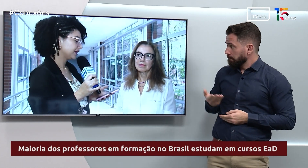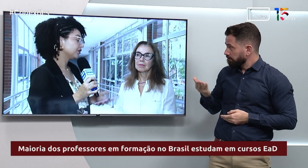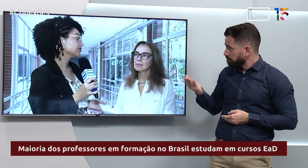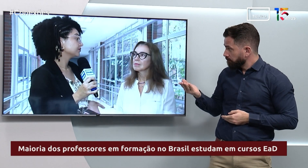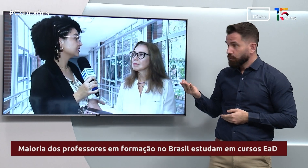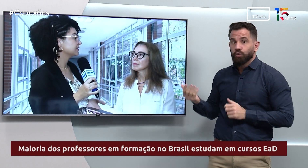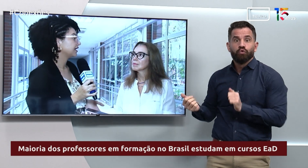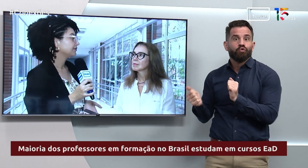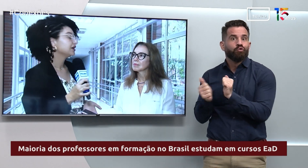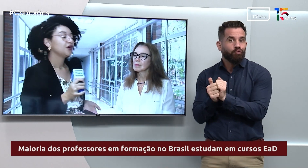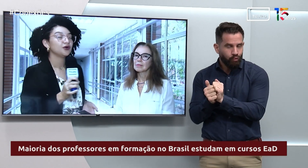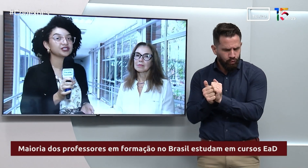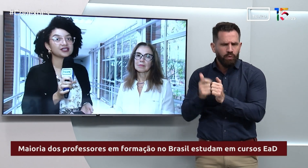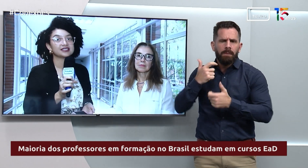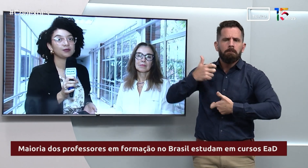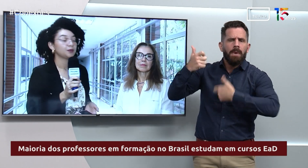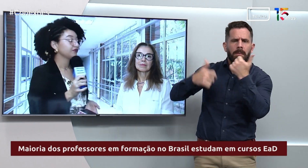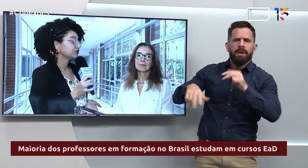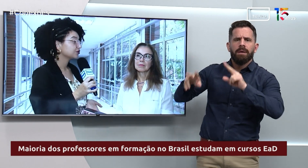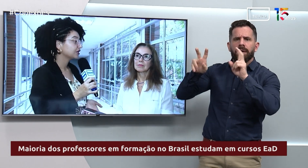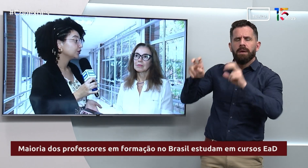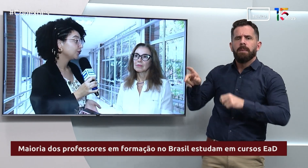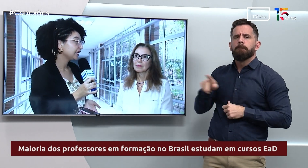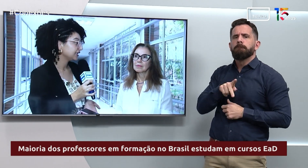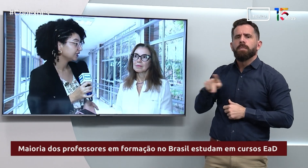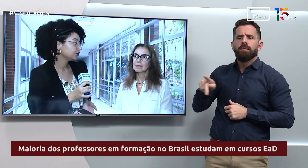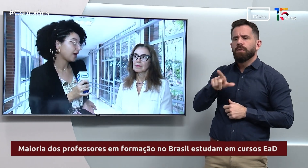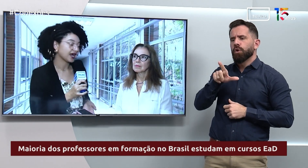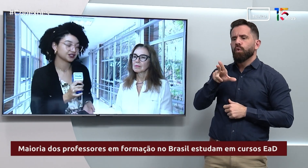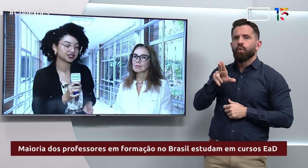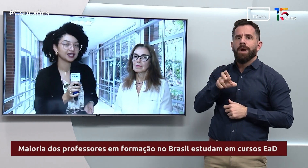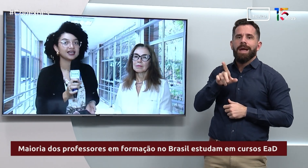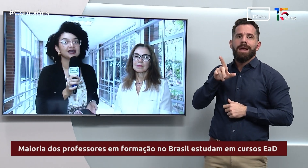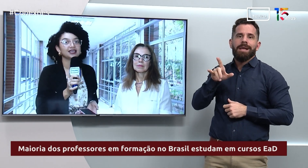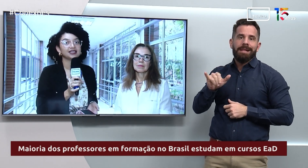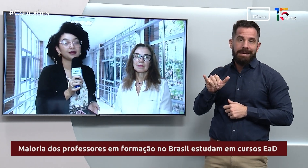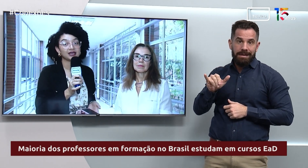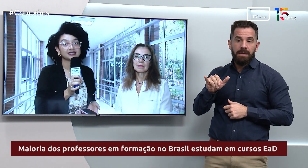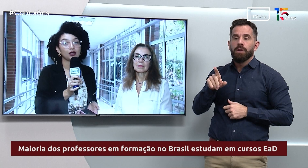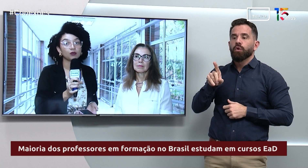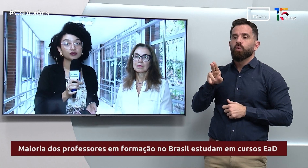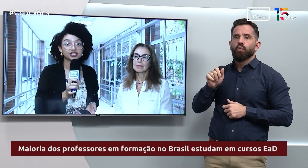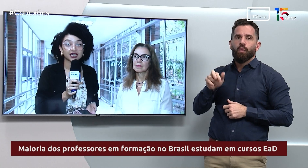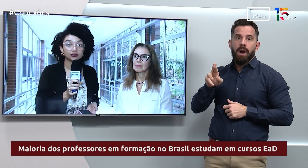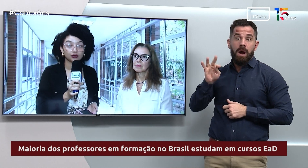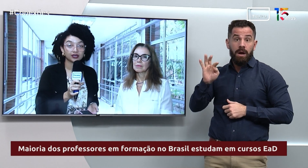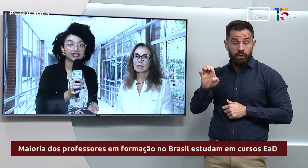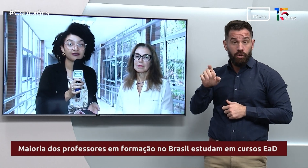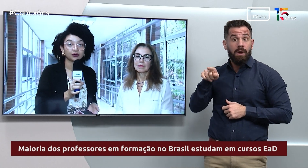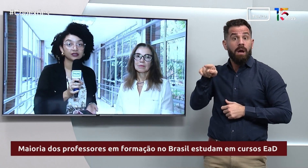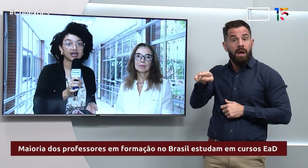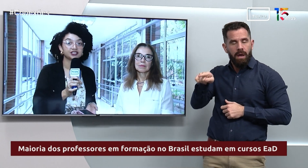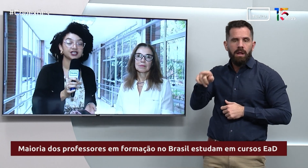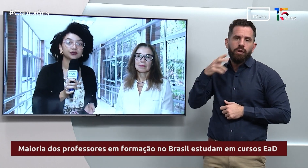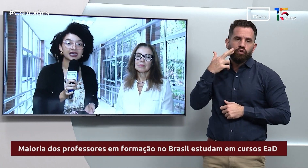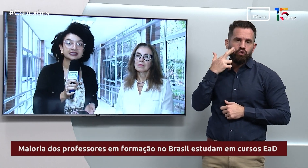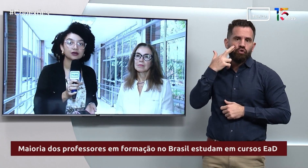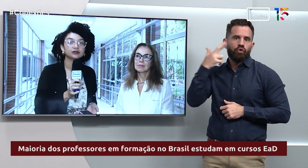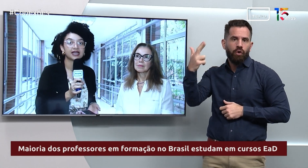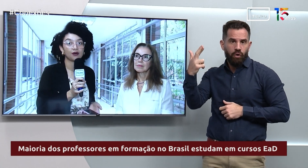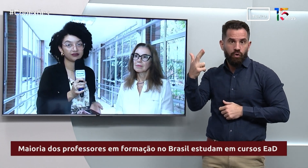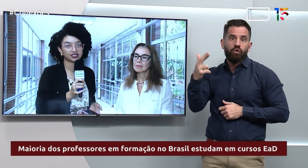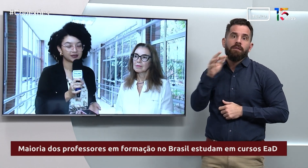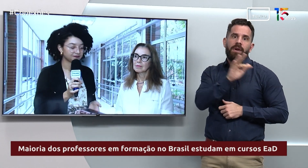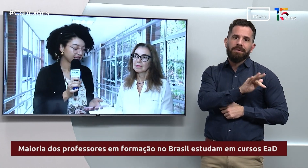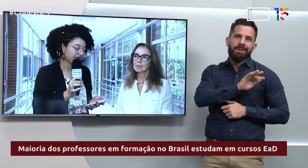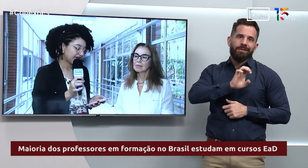falar melhor sobre esse tema, hoje eu recebo a professora Lueli Duarte, que também está como diretora da Faculdade de Educação